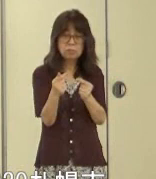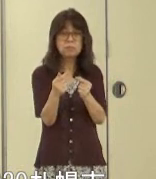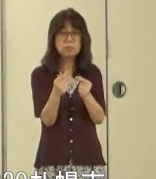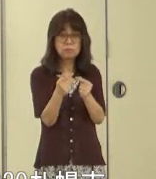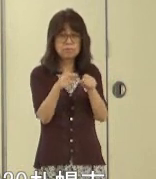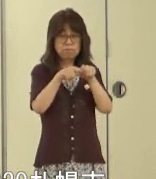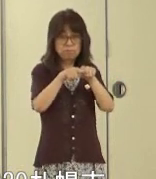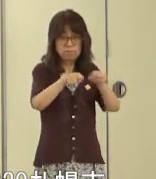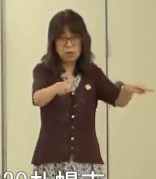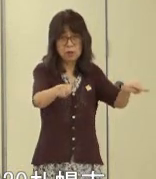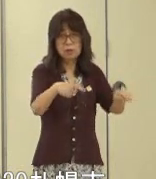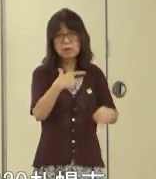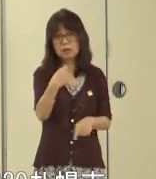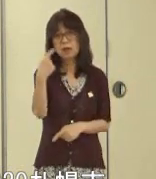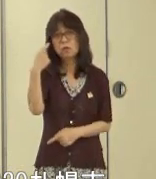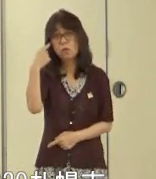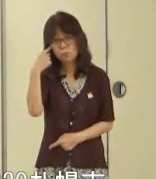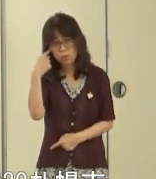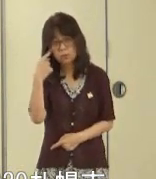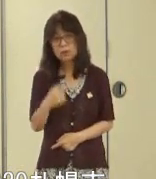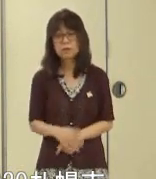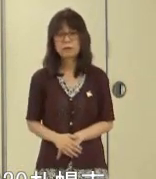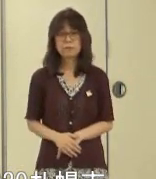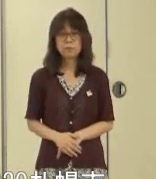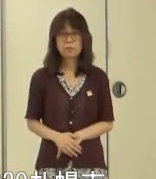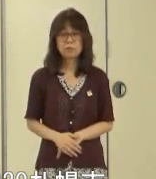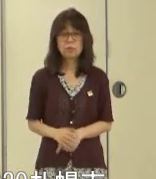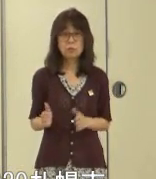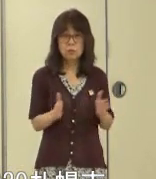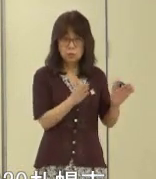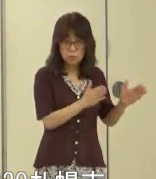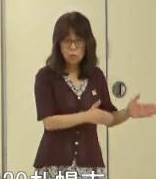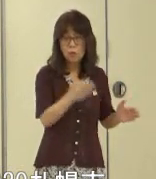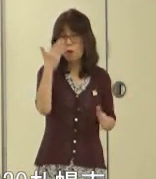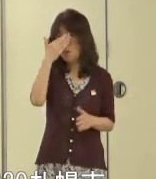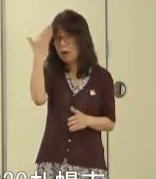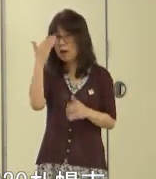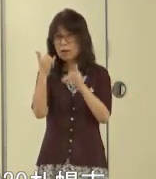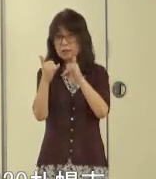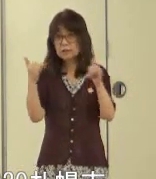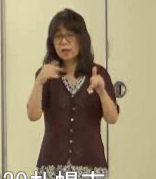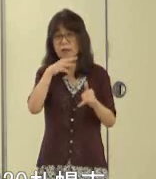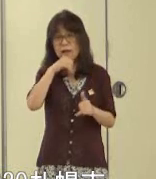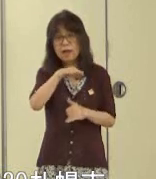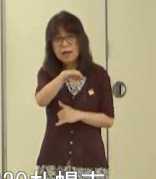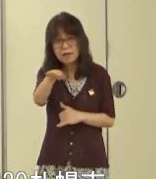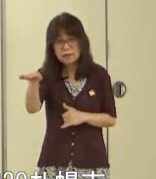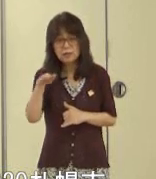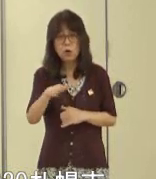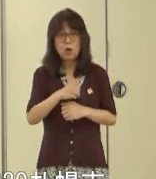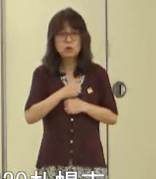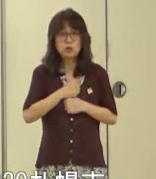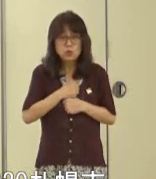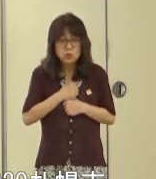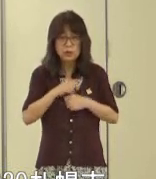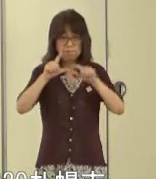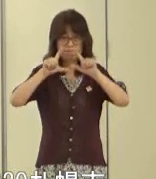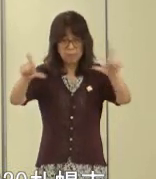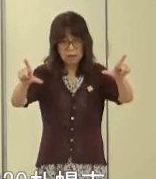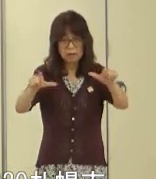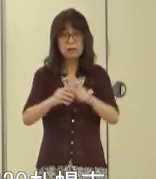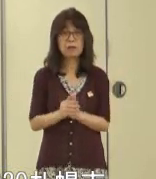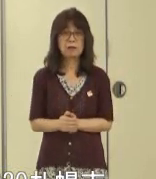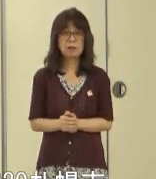たいというふうに思います。それから若い世代の方のですね、注意喚起につきましても、